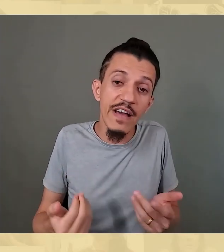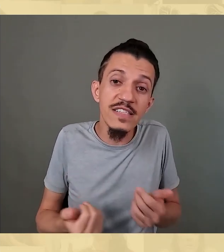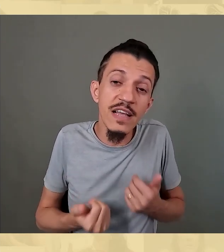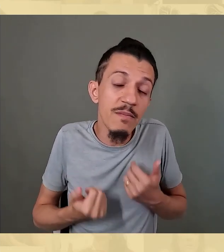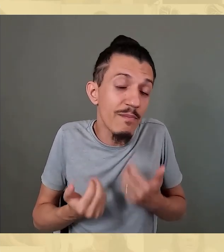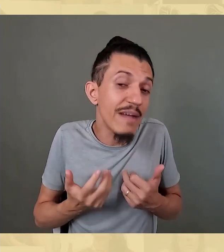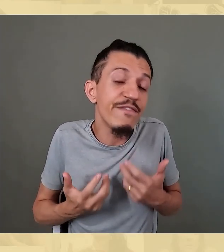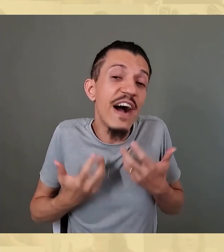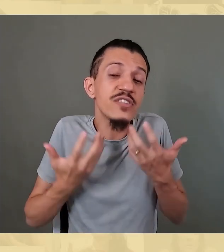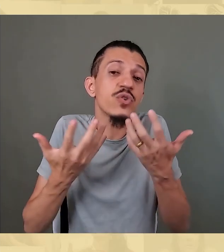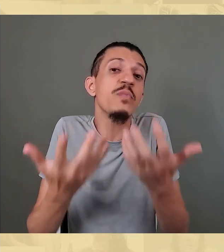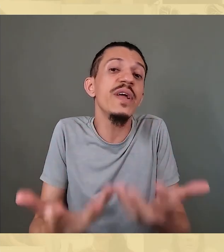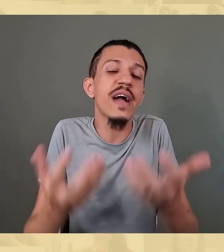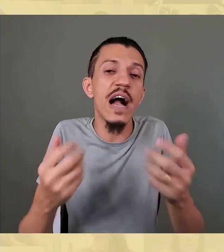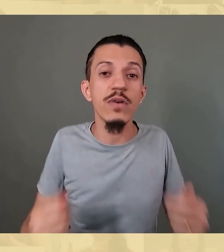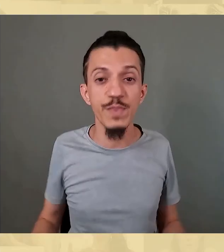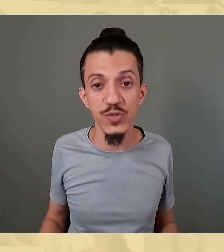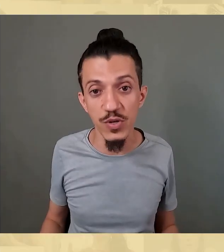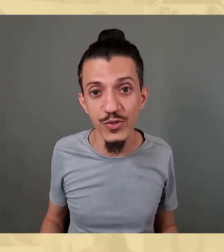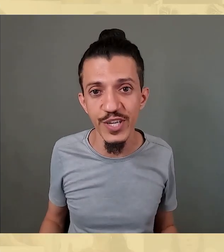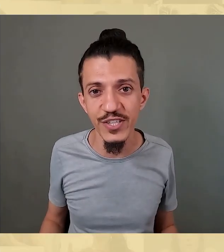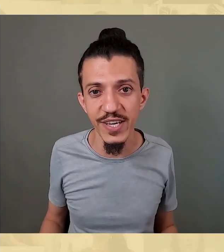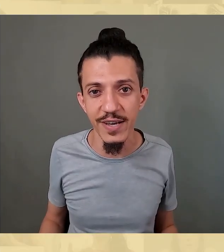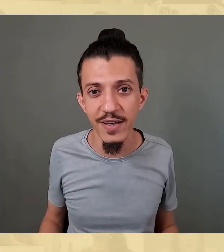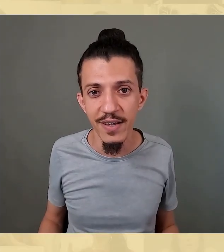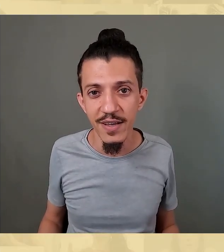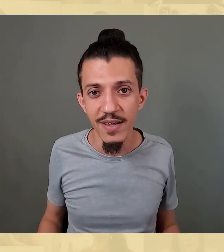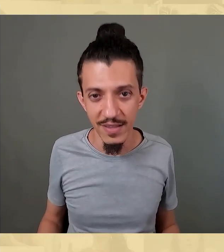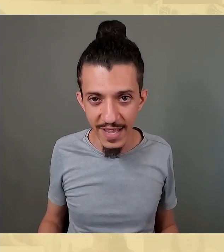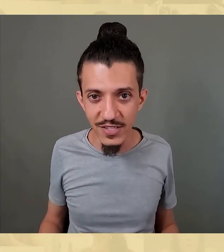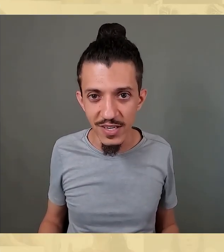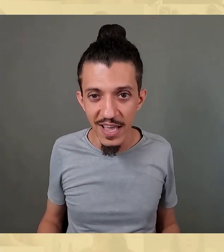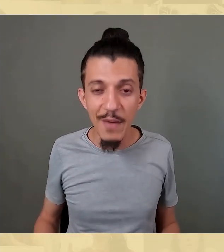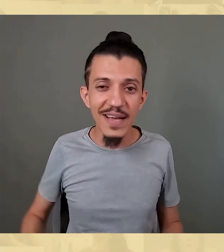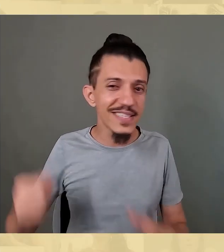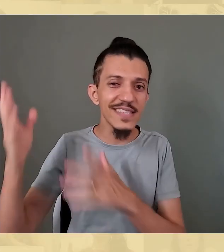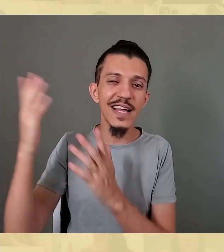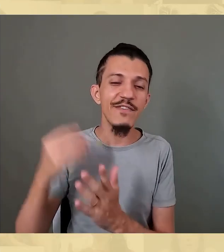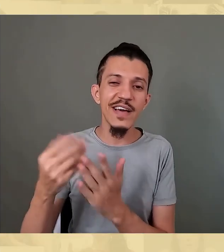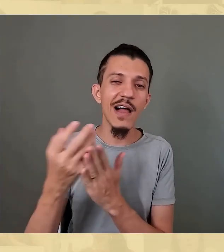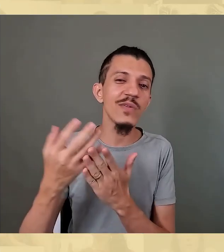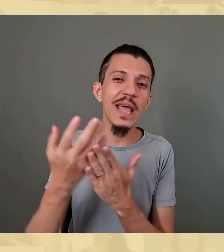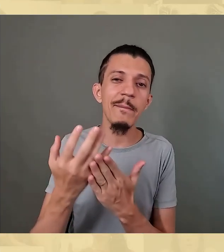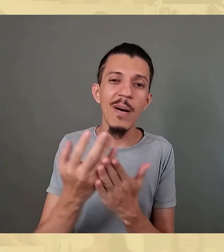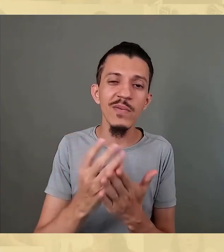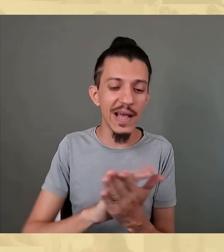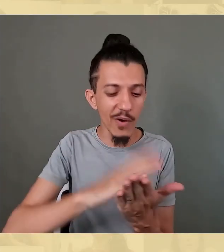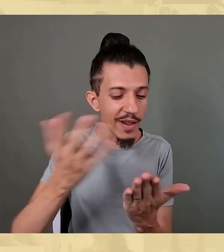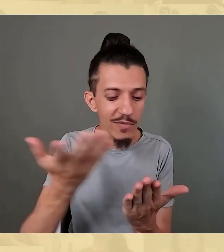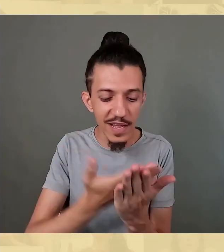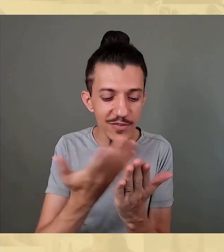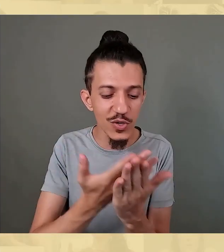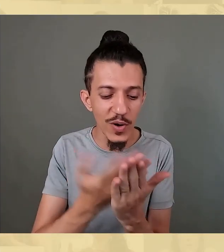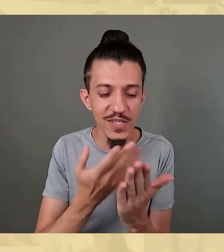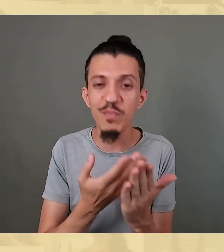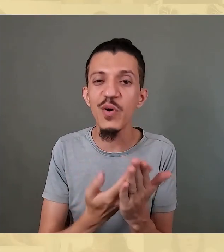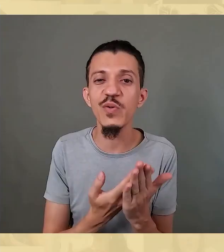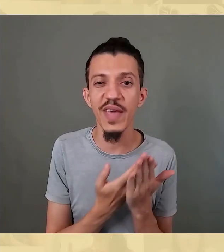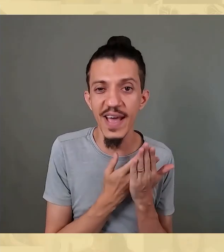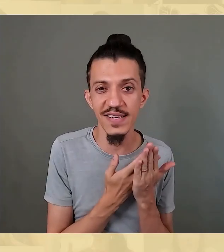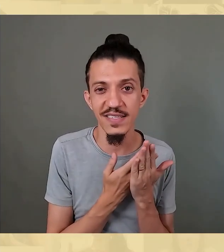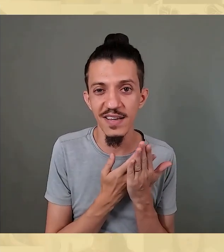ele vai ser mais fácil de comunicar com as pessoas no dia a dia. Entende? Imagina se ele ficar lá um tempão decorando um tanto de coisa